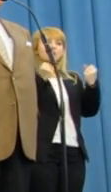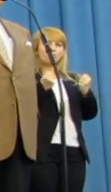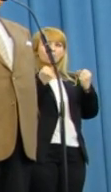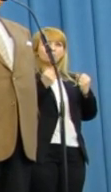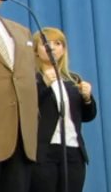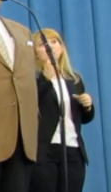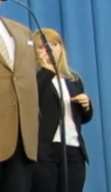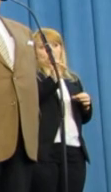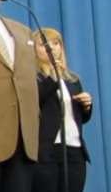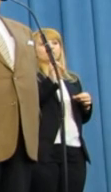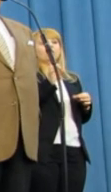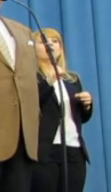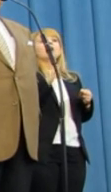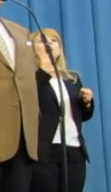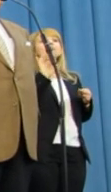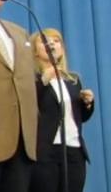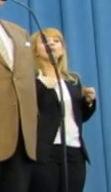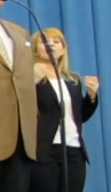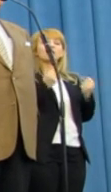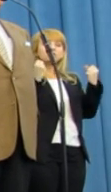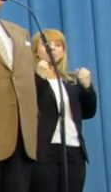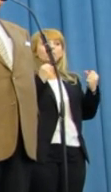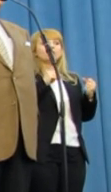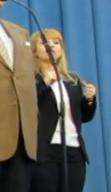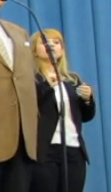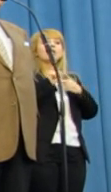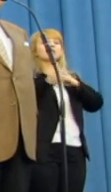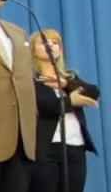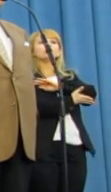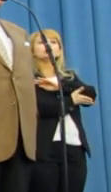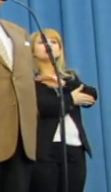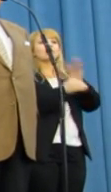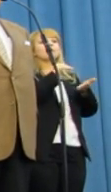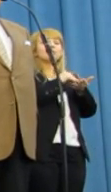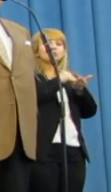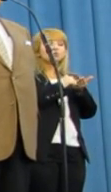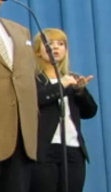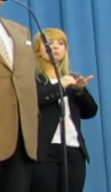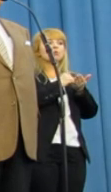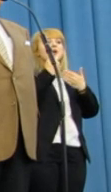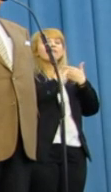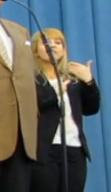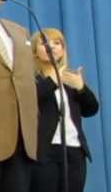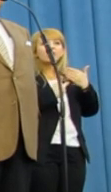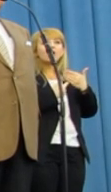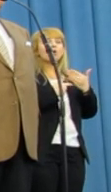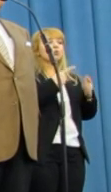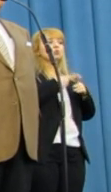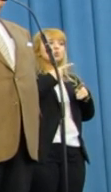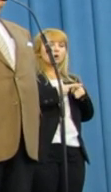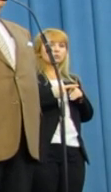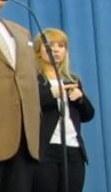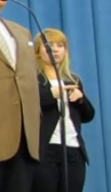również, jak wiecie państwo, opieram na tych potrzebach wielu